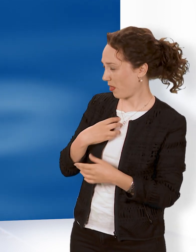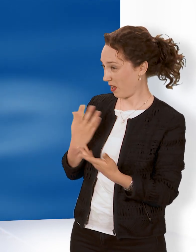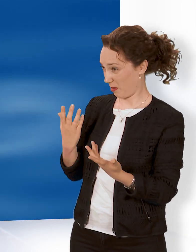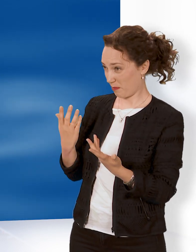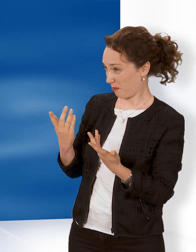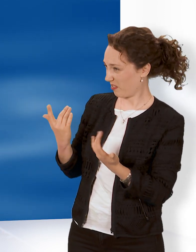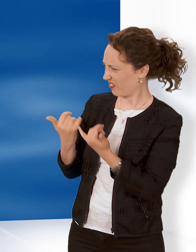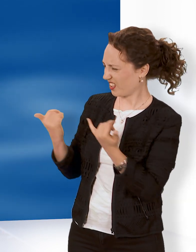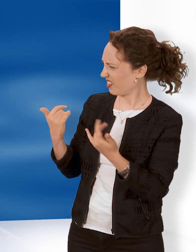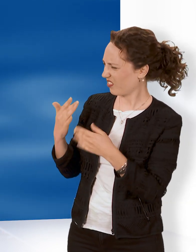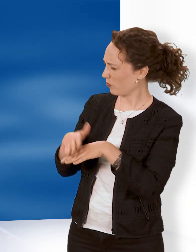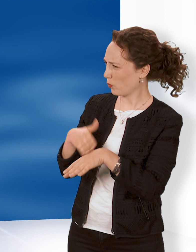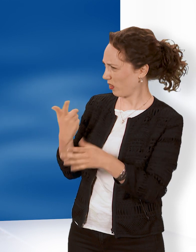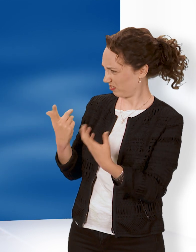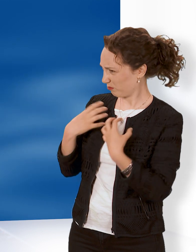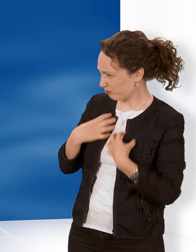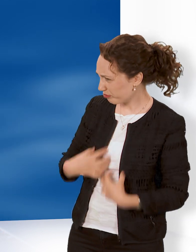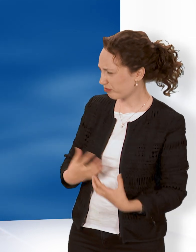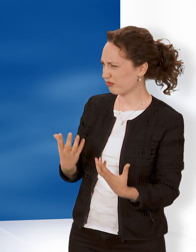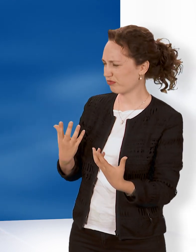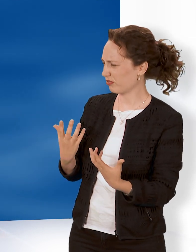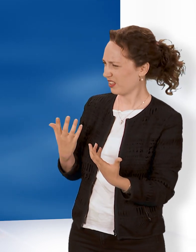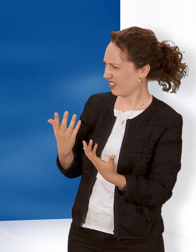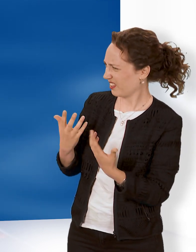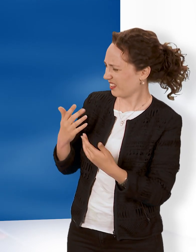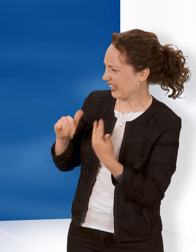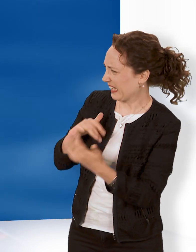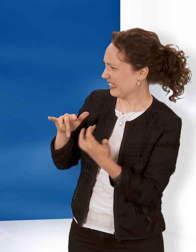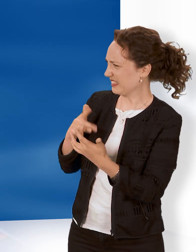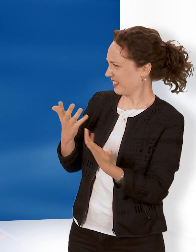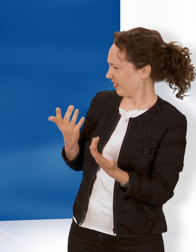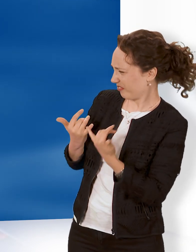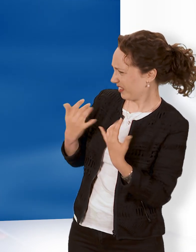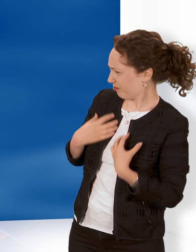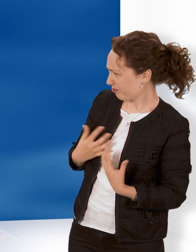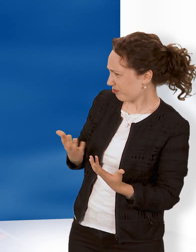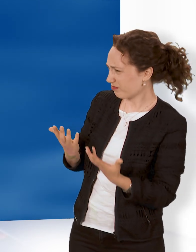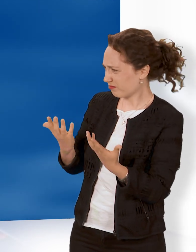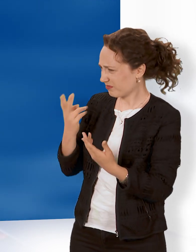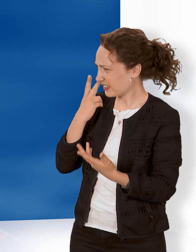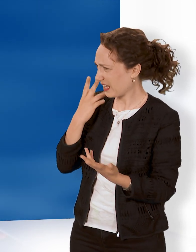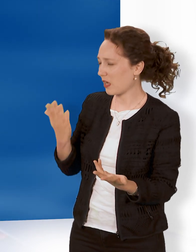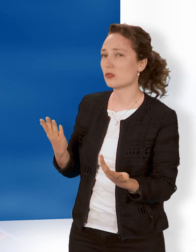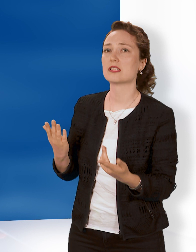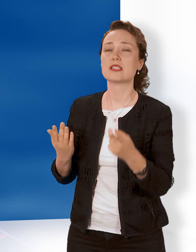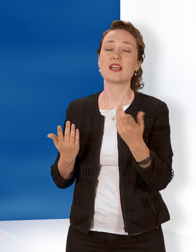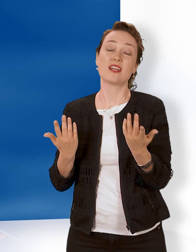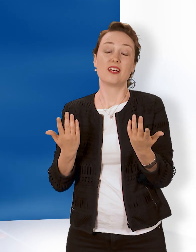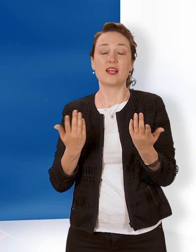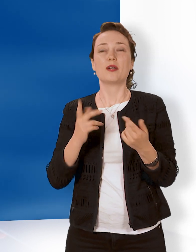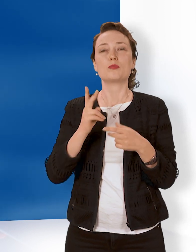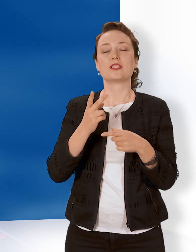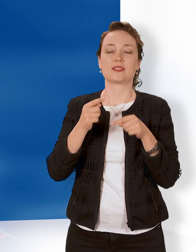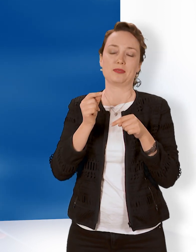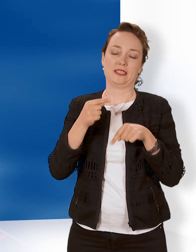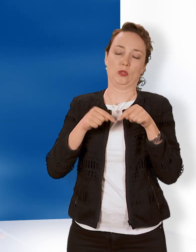Schnappatmung, Frust, Depression? Was macht das mit einem? Gut, da müsste ich jetzt nochmal wieder ein bisschen zurückgehen, weil ich in der Kindheit,